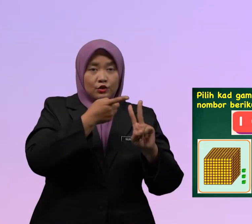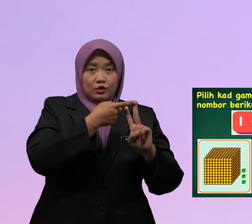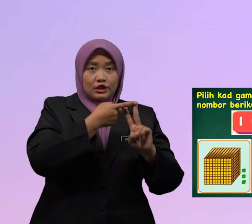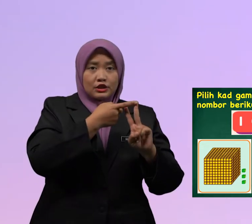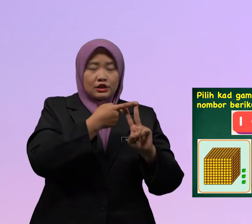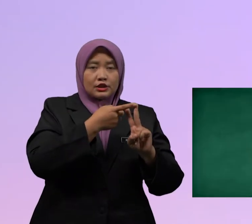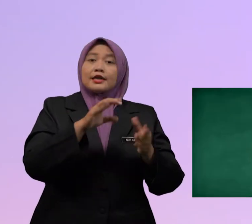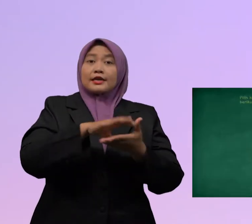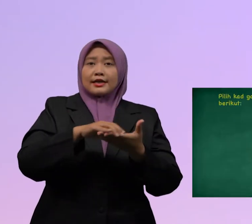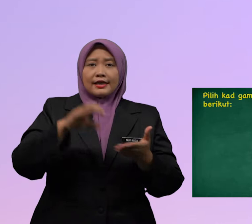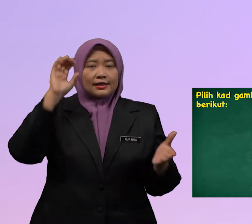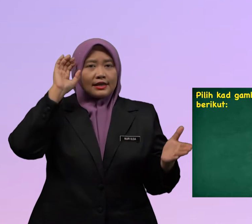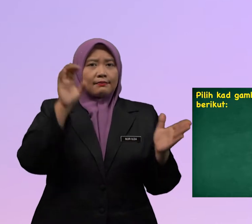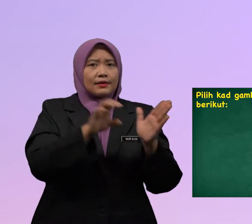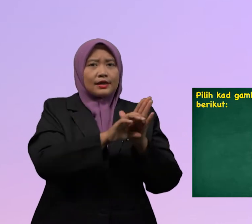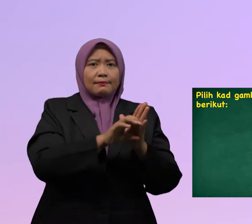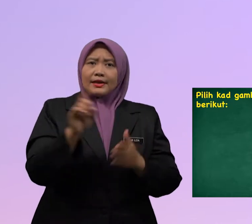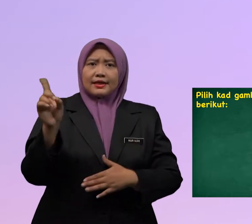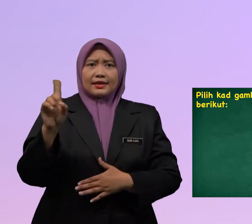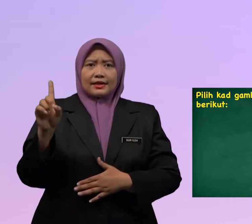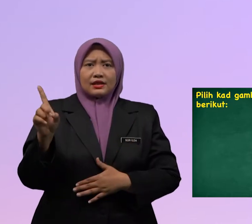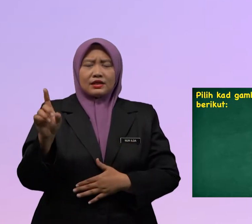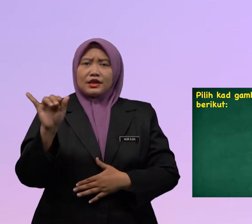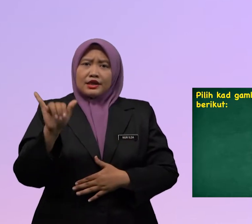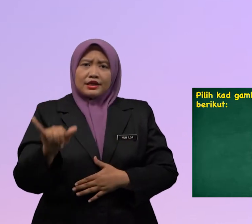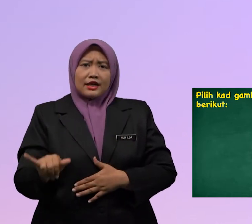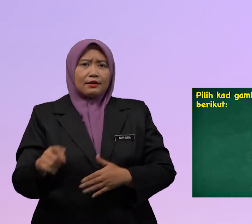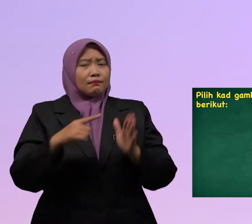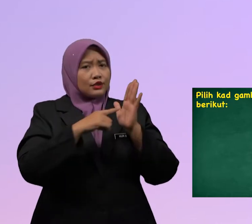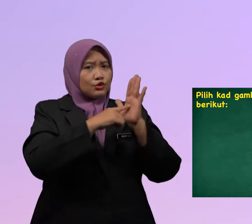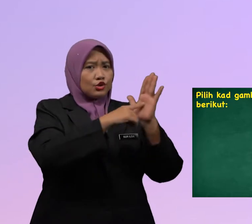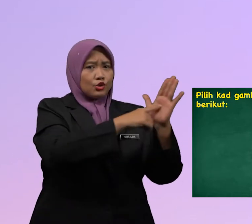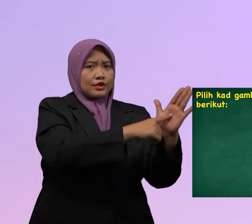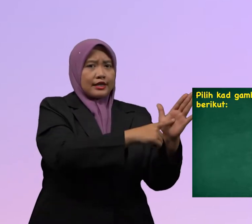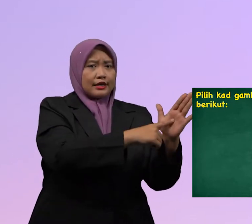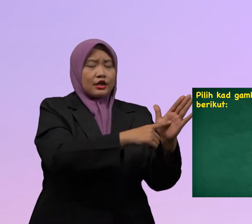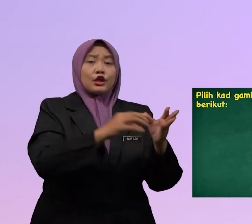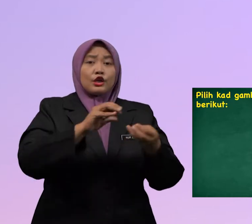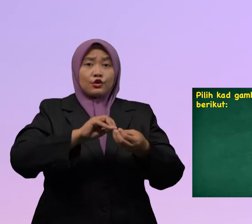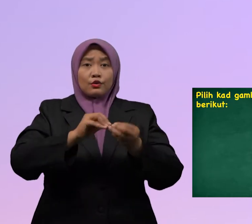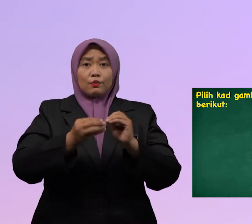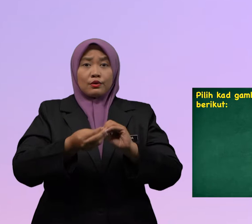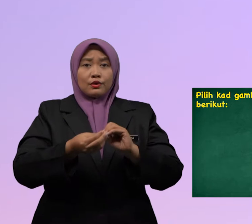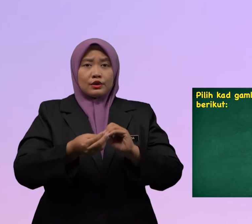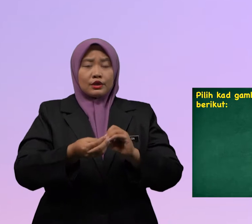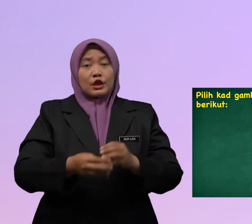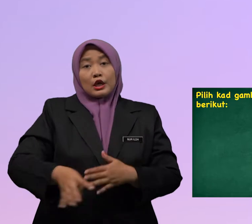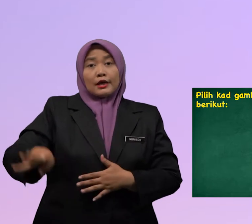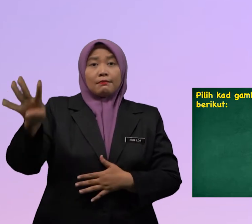Kedua, kad gambar manakah yang menunjukkan nombor